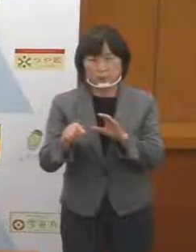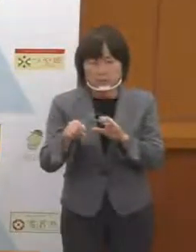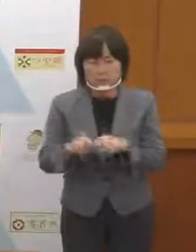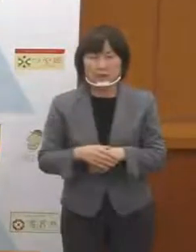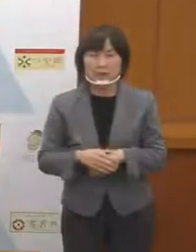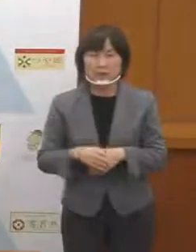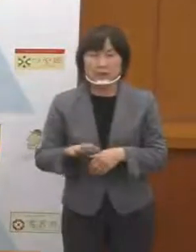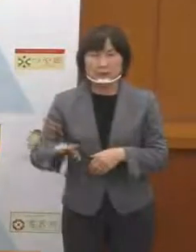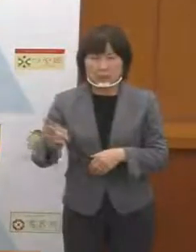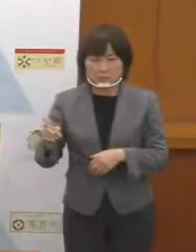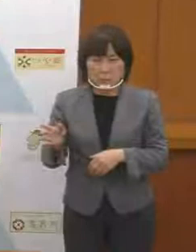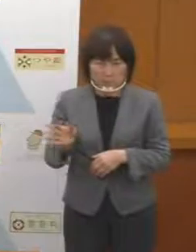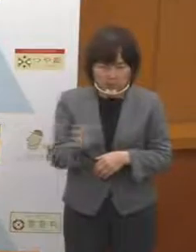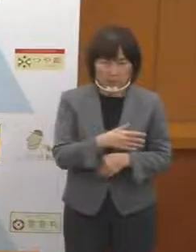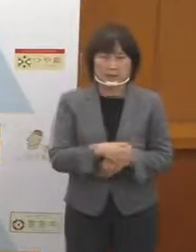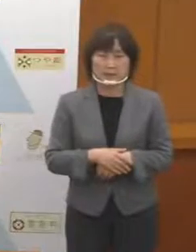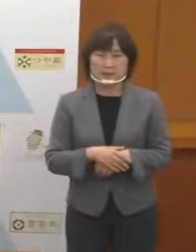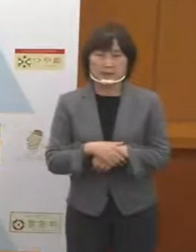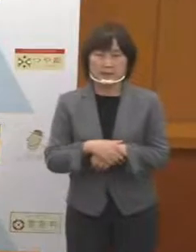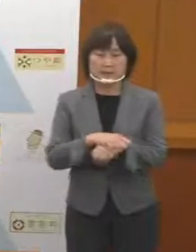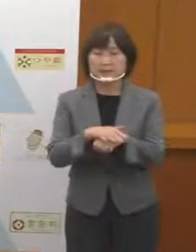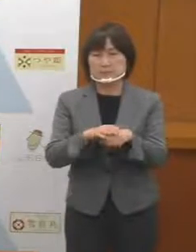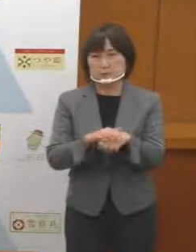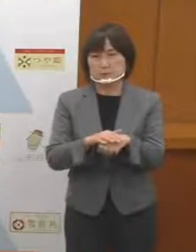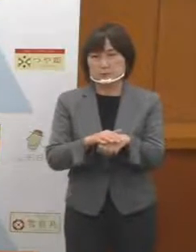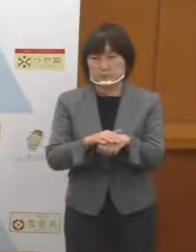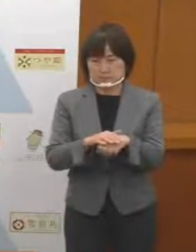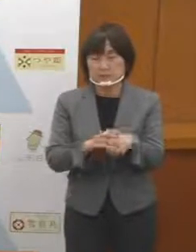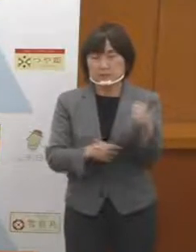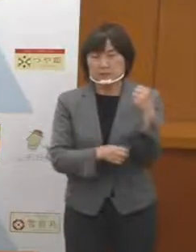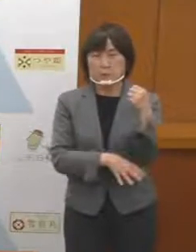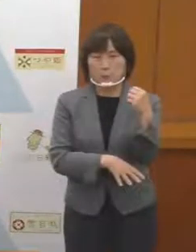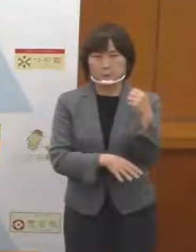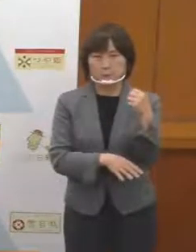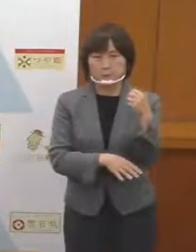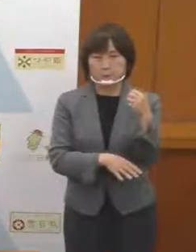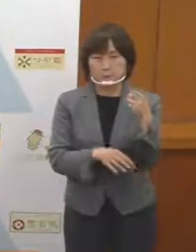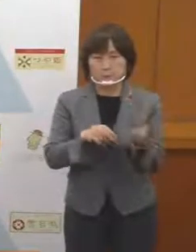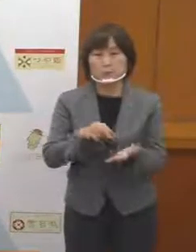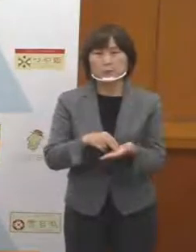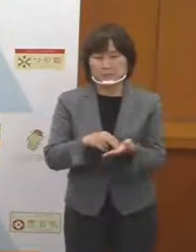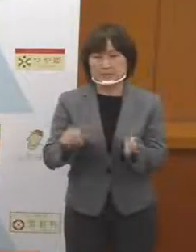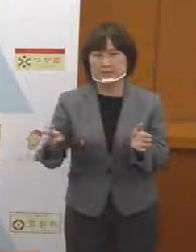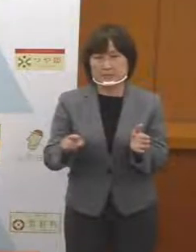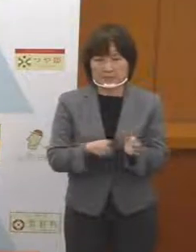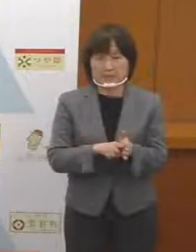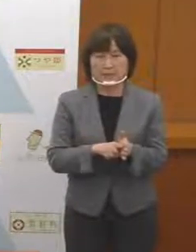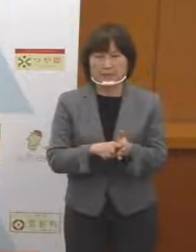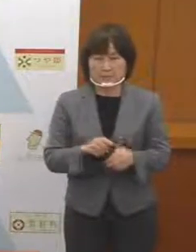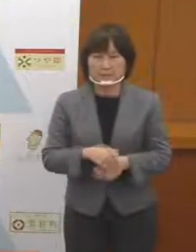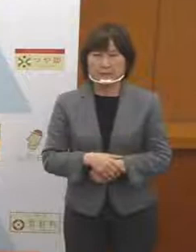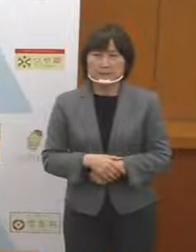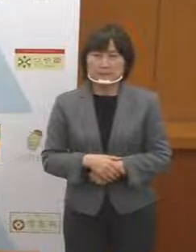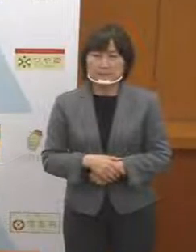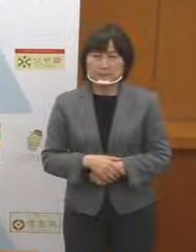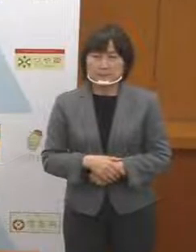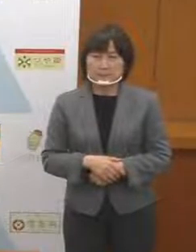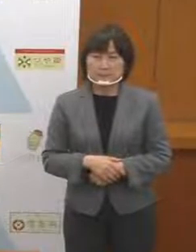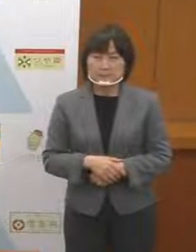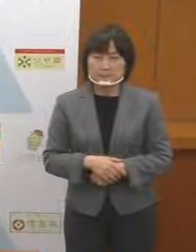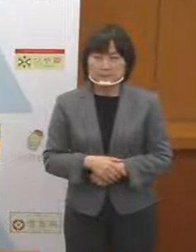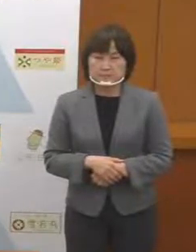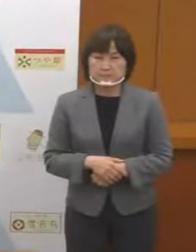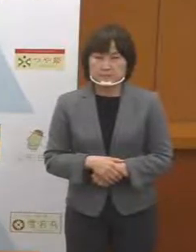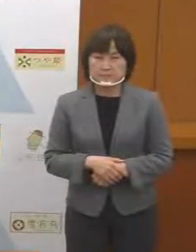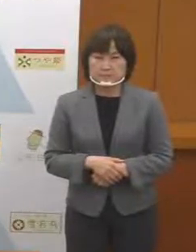最初からもう当初から大切なあの基本姿勢としてこれまでも踏襲してきましたの